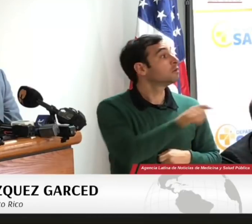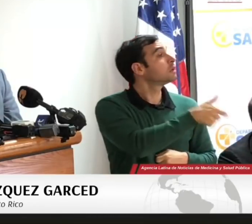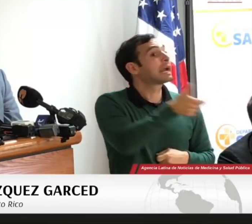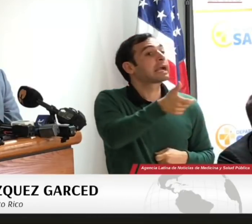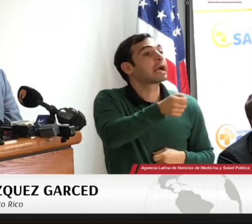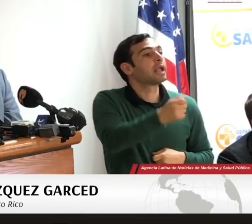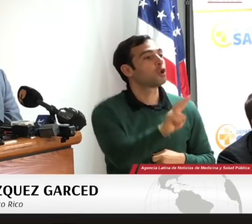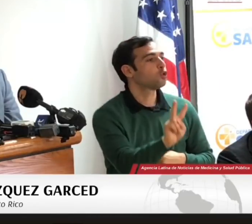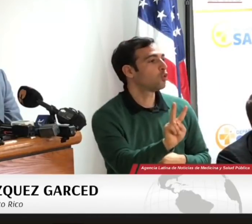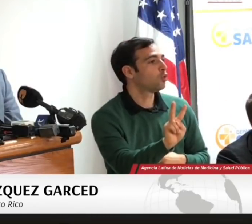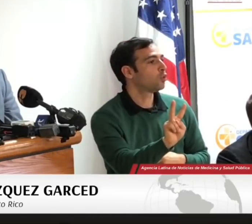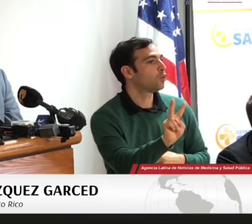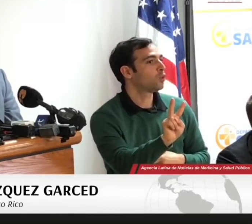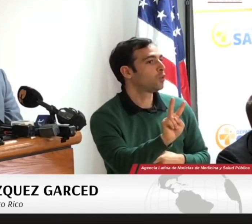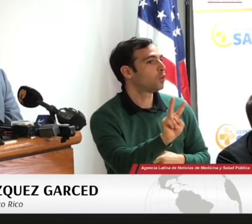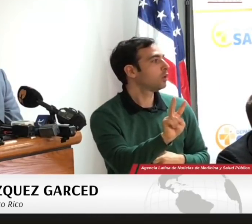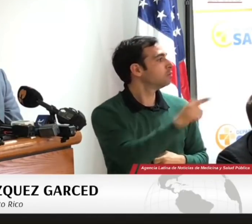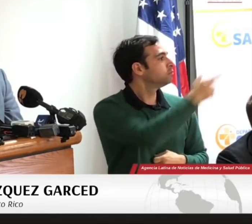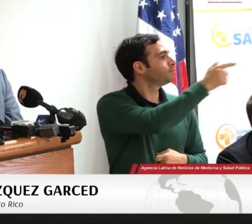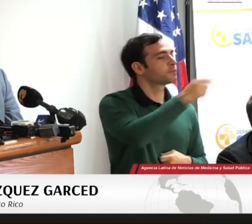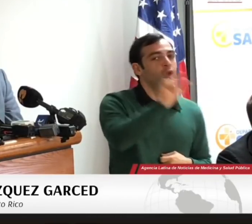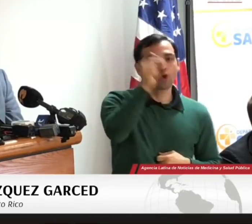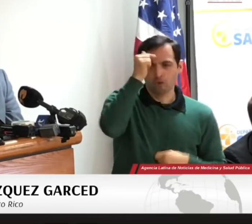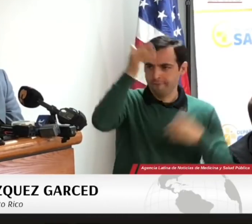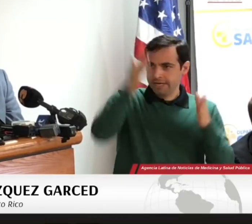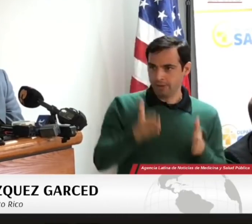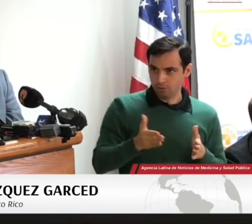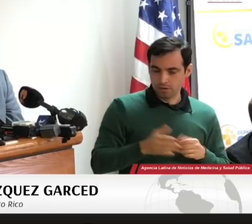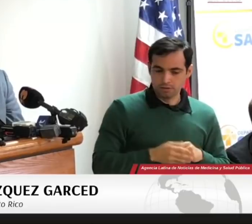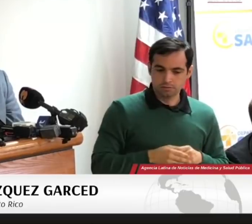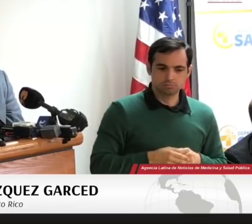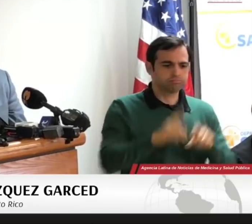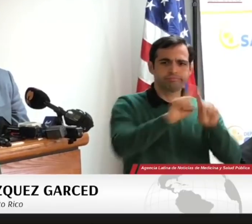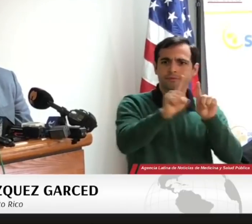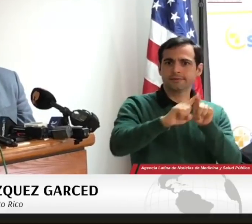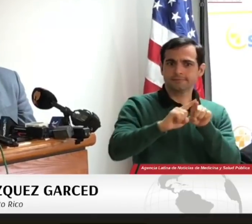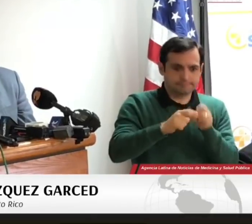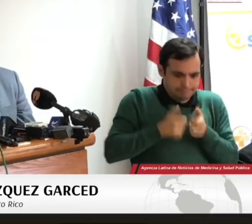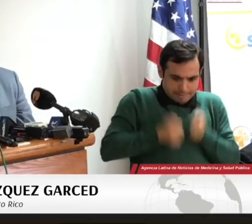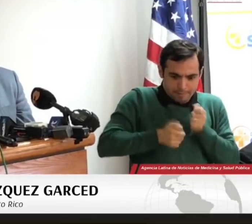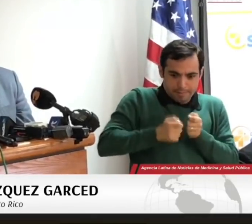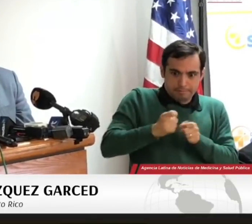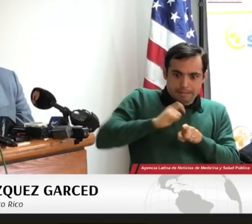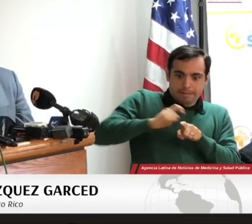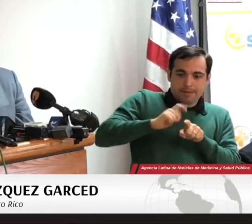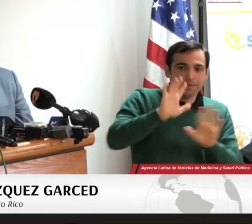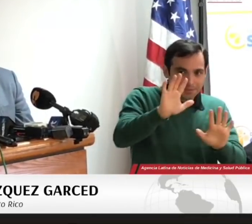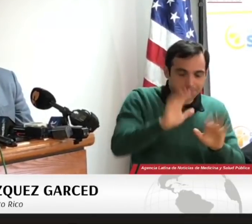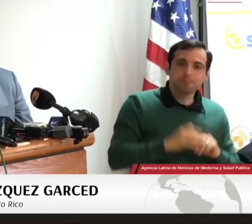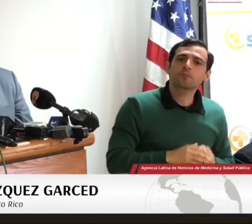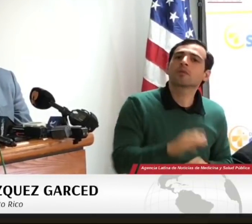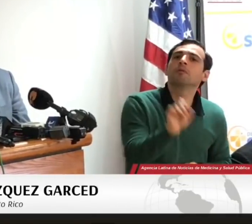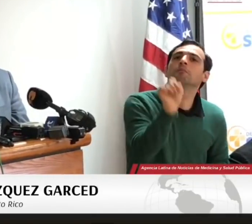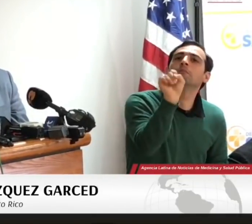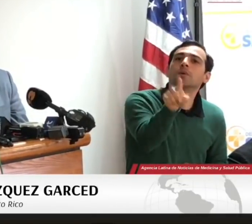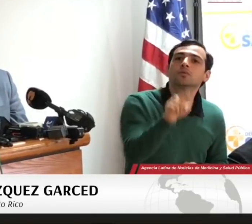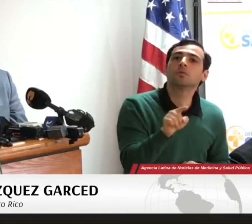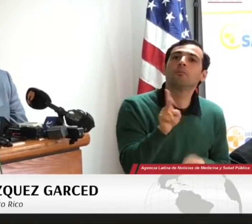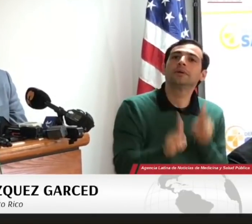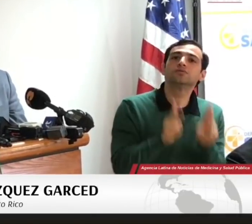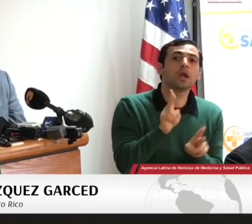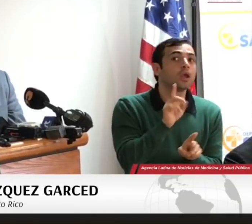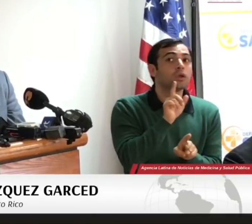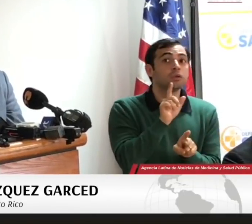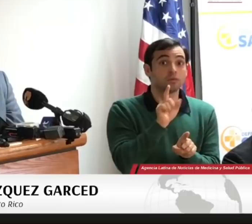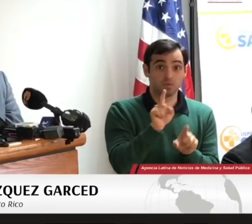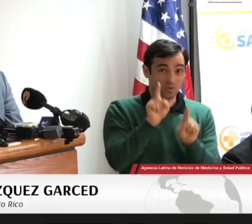Sí, buenas tardes. Gobernadora, porque me han escrito varias veces, se habla de que esas personas que no van a estar trabajando